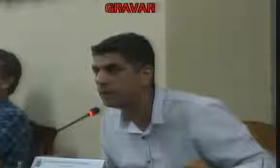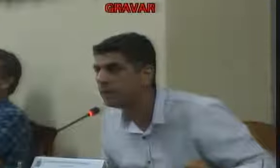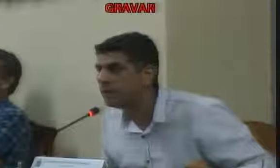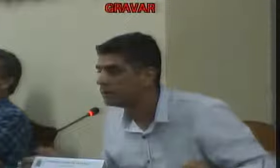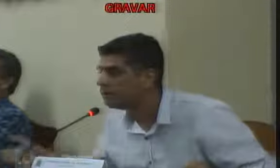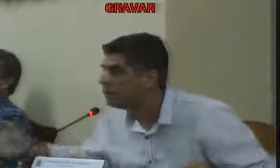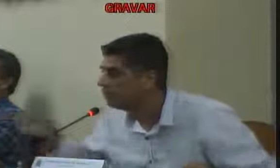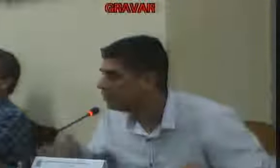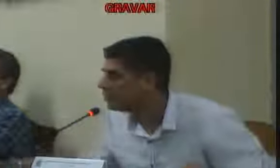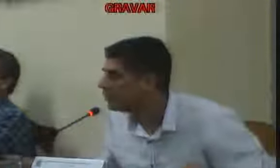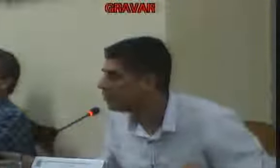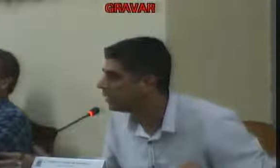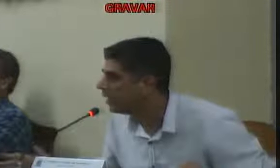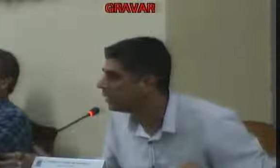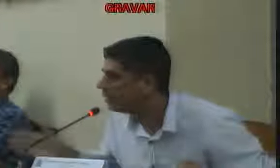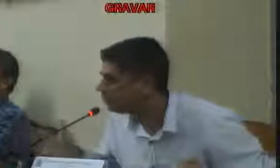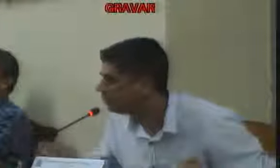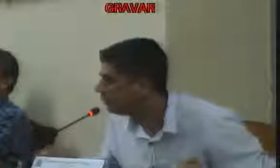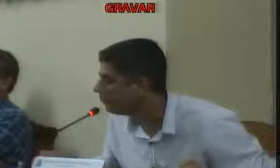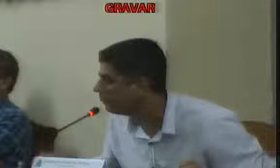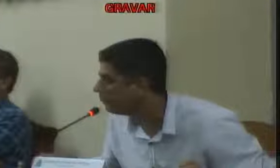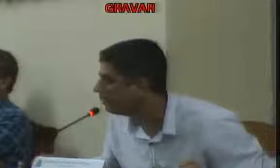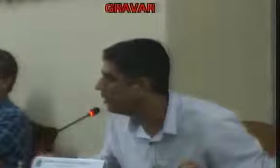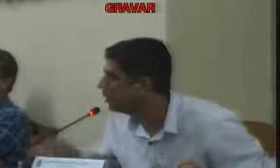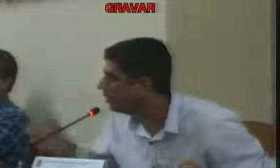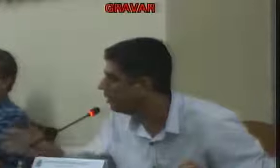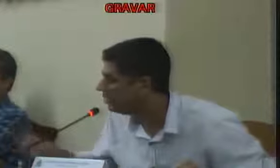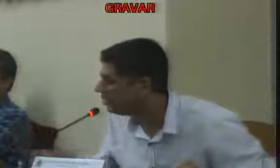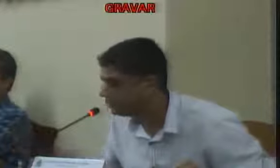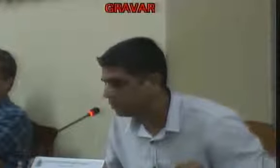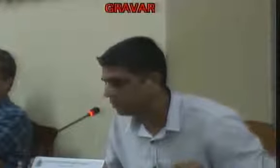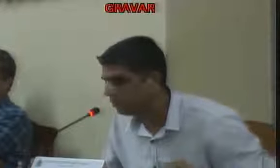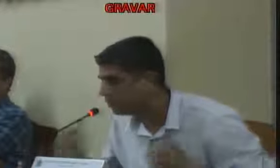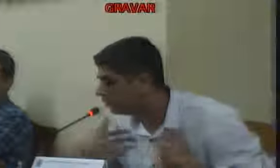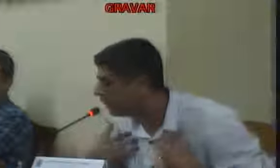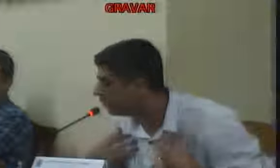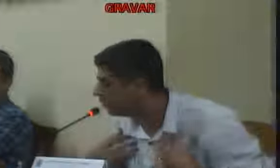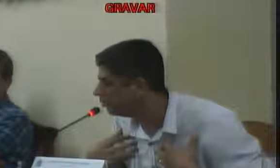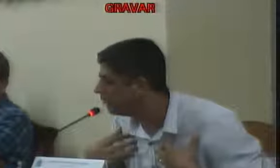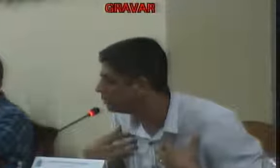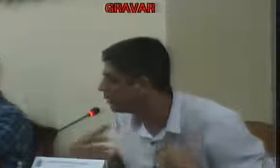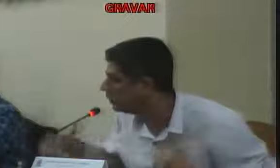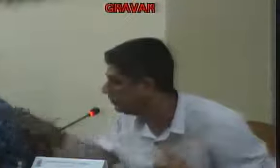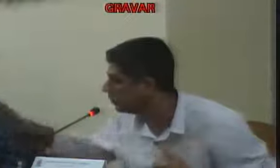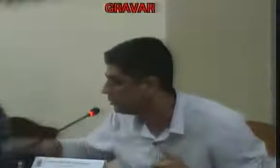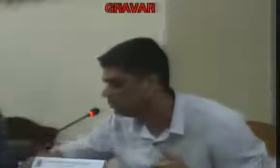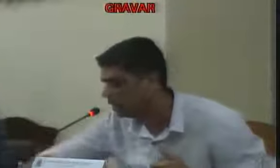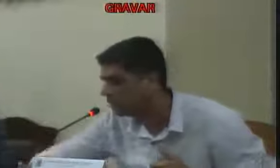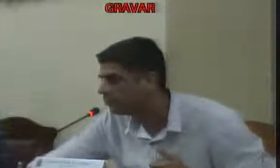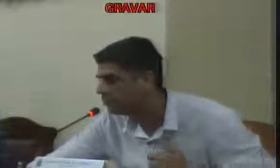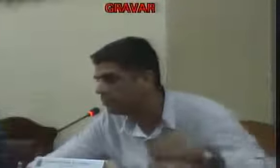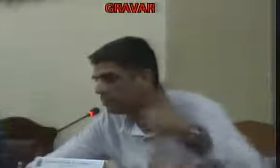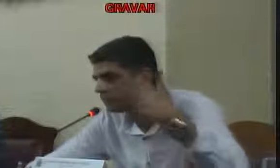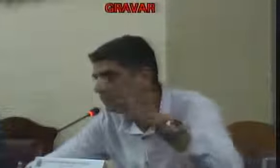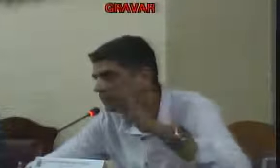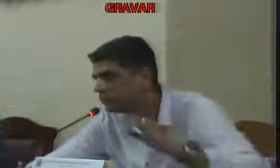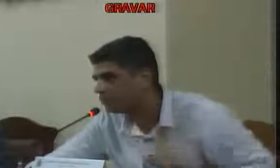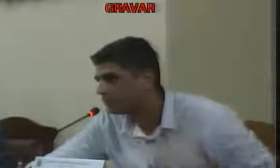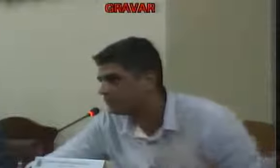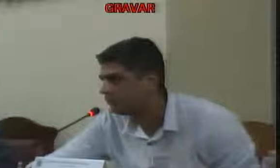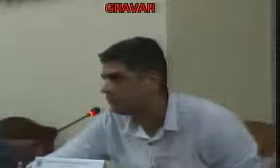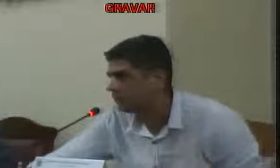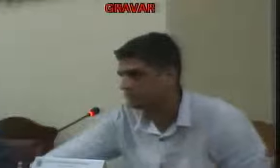lá. Então, vamos se resguardar cada um no seu papel aqui, e aí a gente vai tocando aí. Pelo menos é o que eu penso, tá, presidente? Não é pergunta, pode passar até